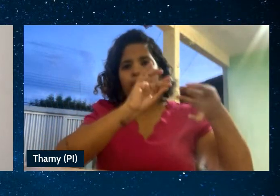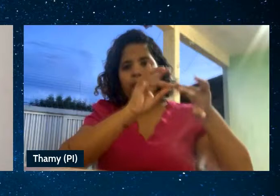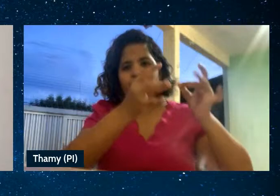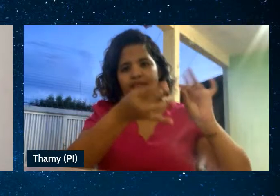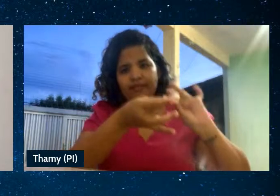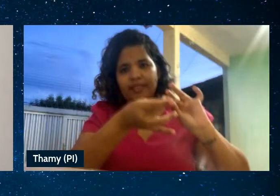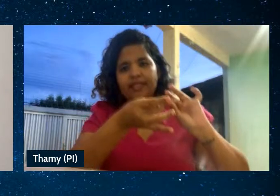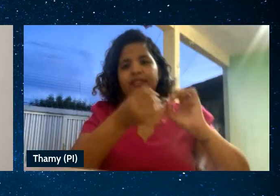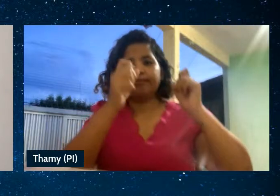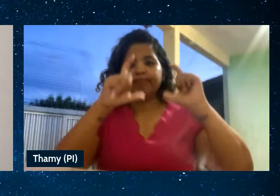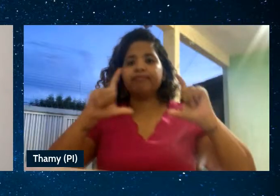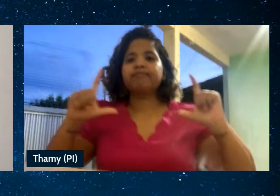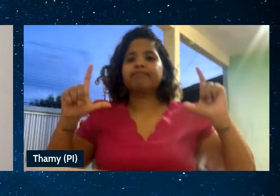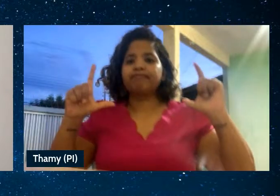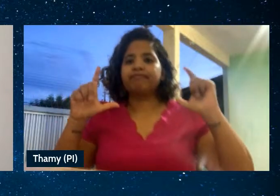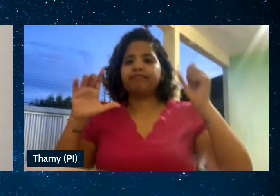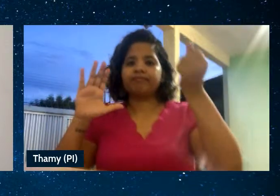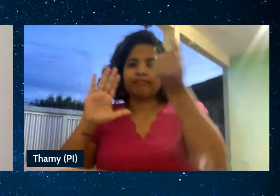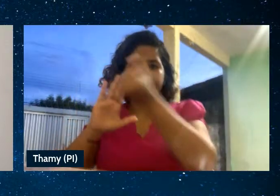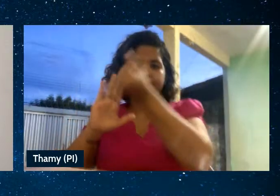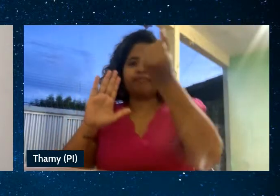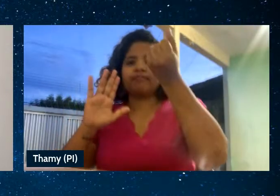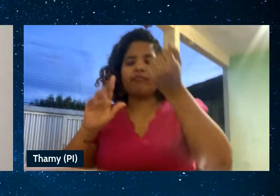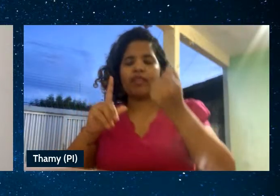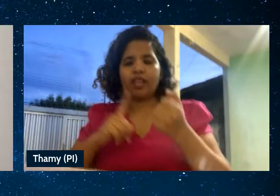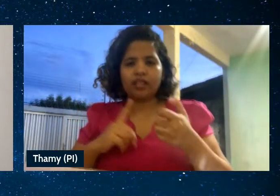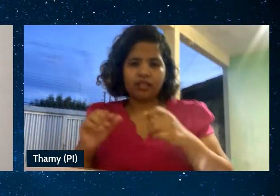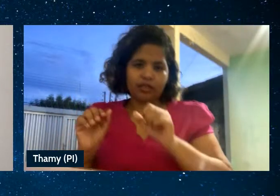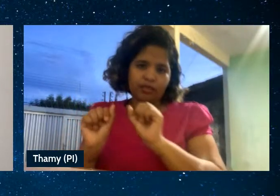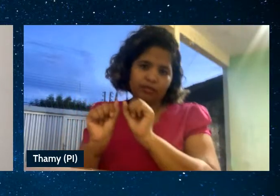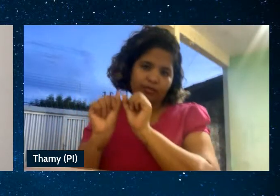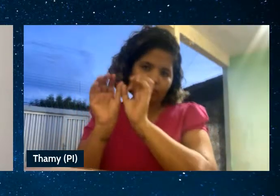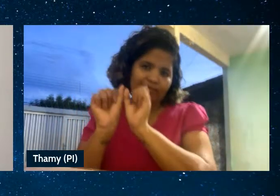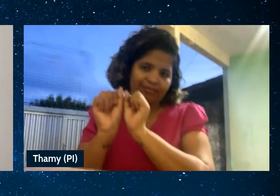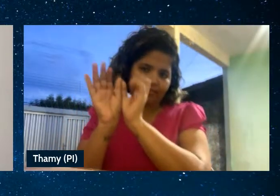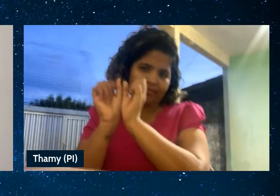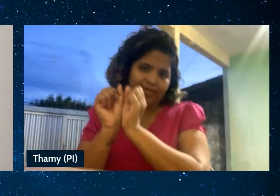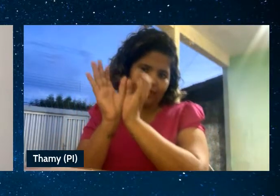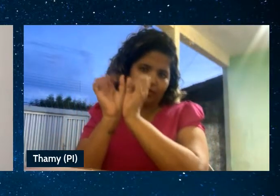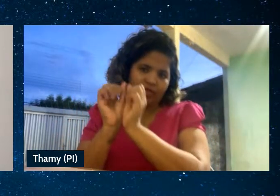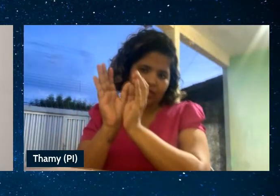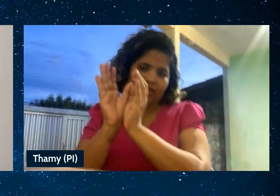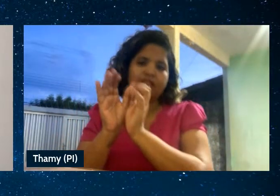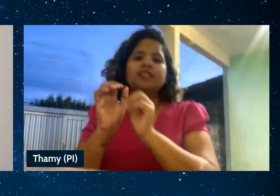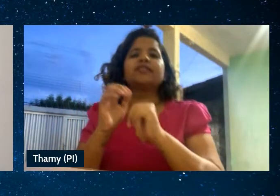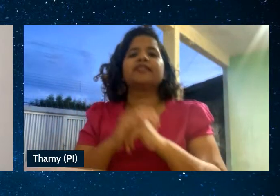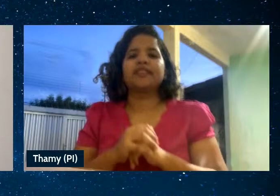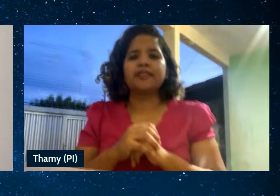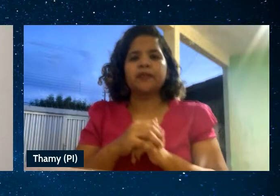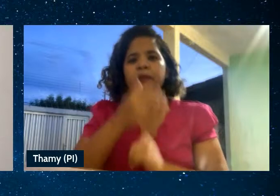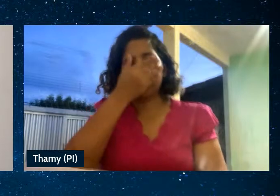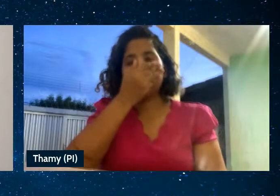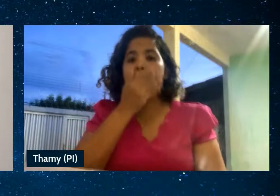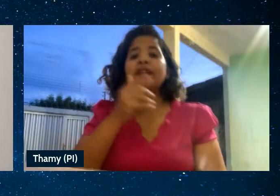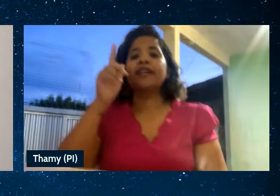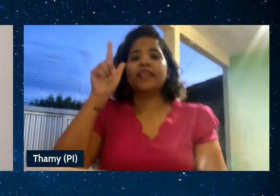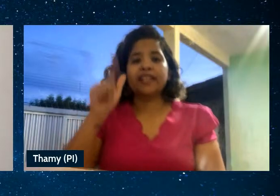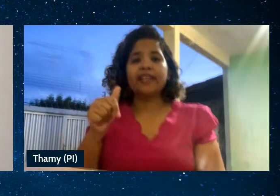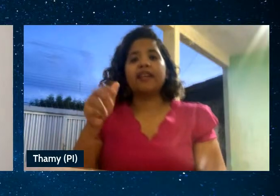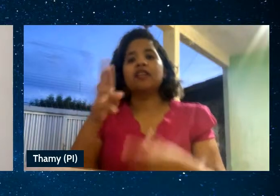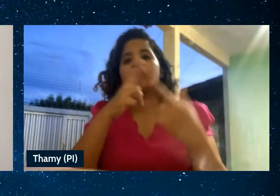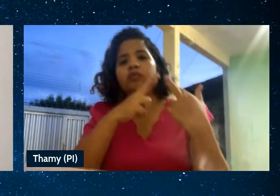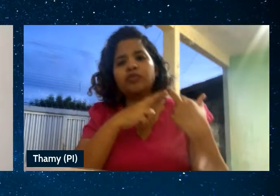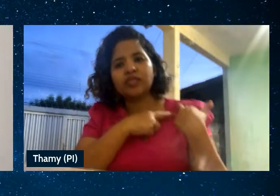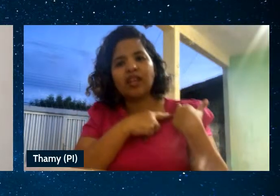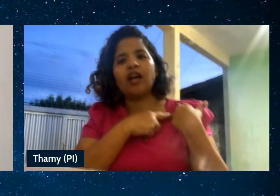vida e no canto superior à direita a logo da TV de luz né que transmite vários